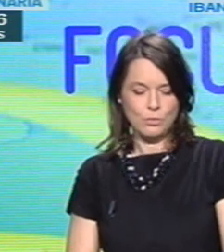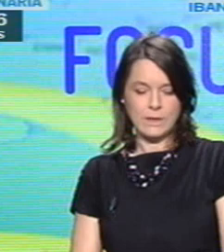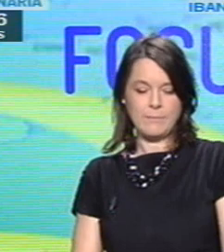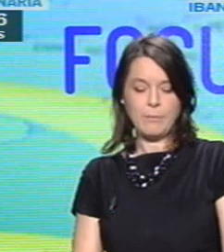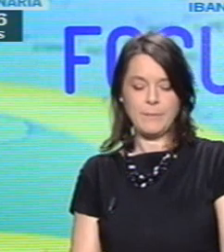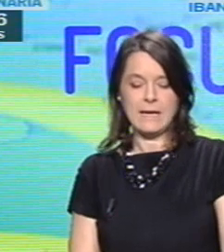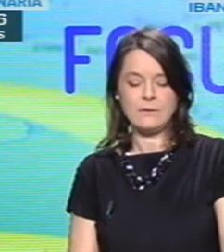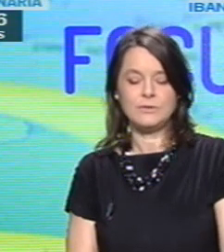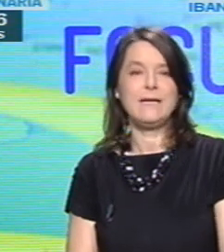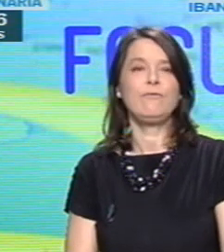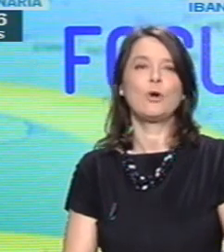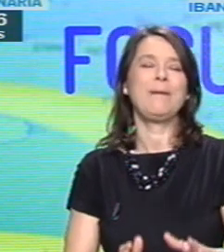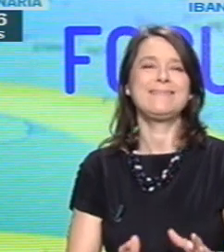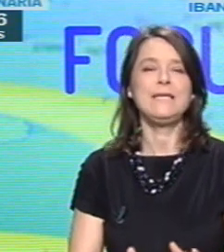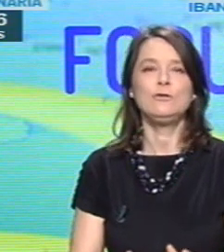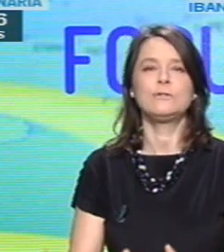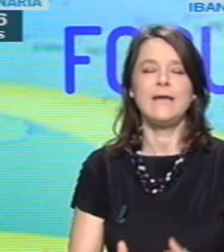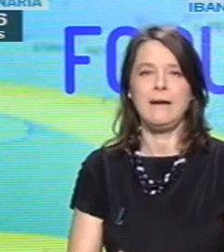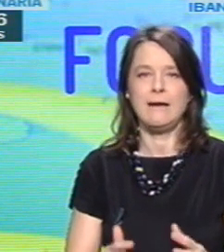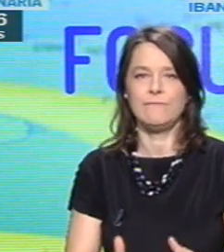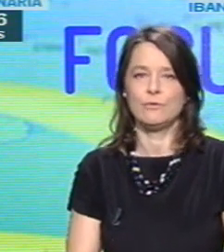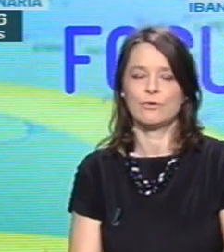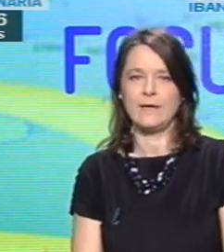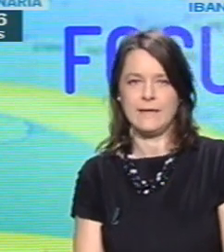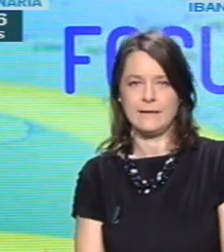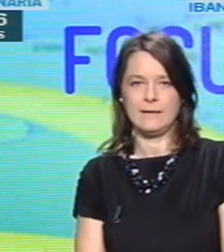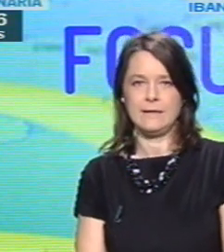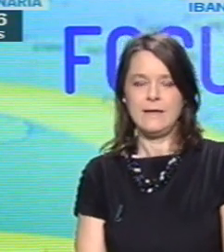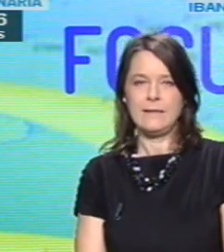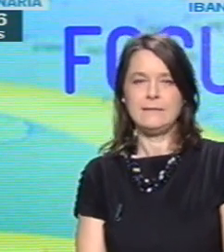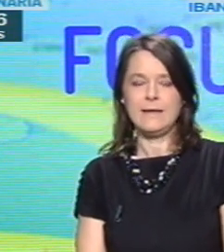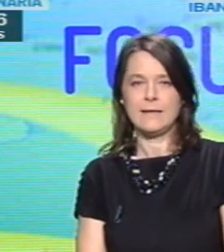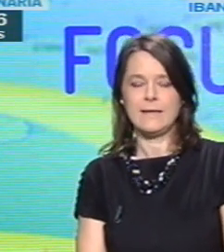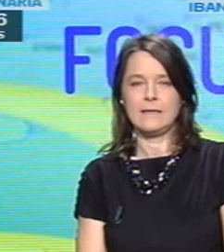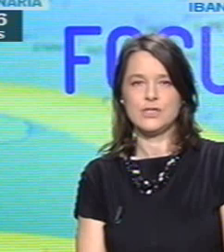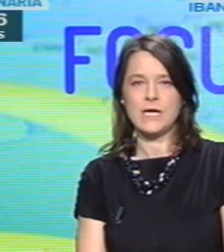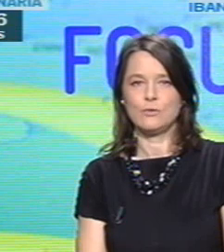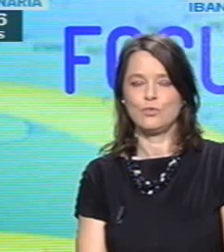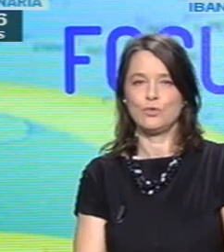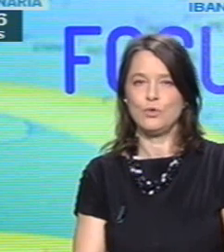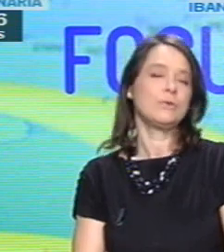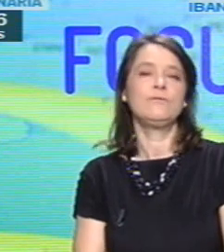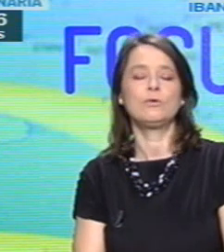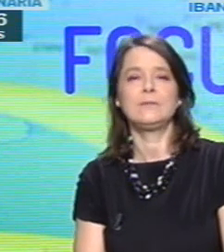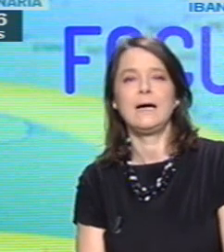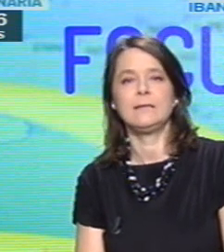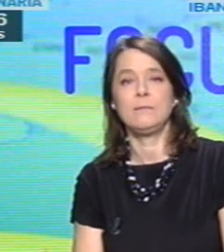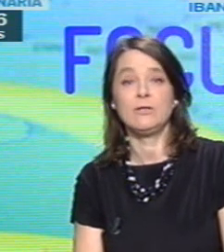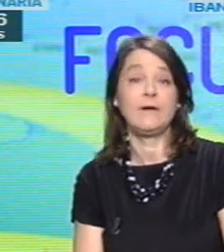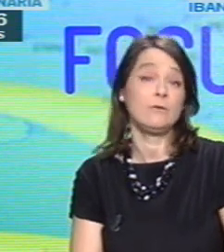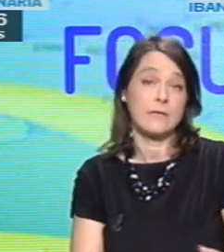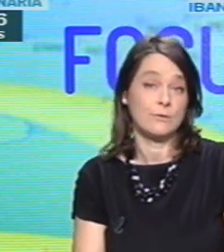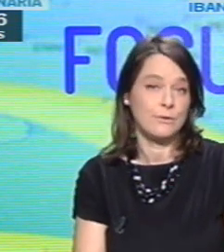sentito dunque, proprio parlando di lavoro, partendo dal lavoro, è l'idea che ha lanciato tutto il gruppo di volontari